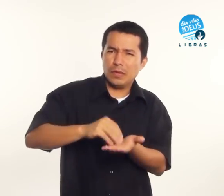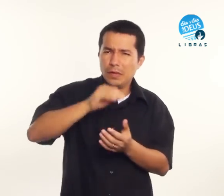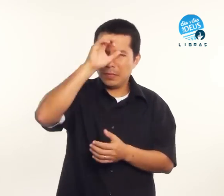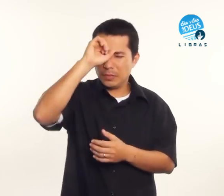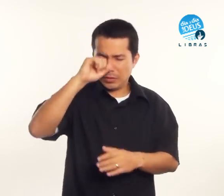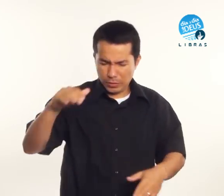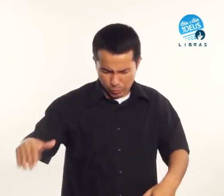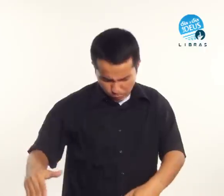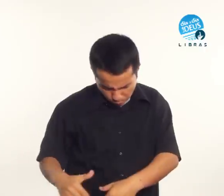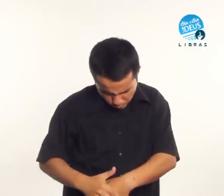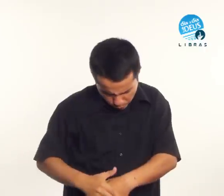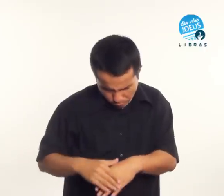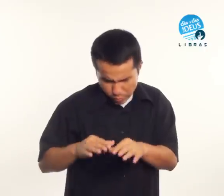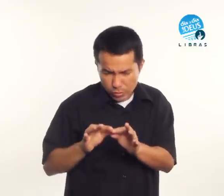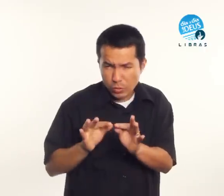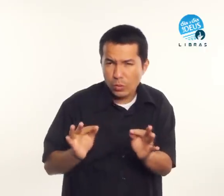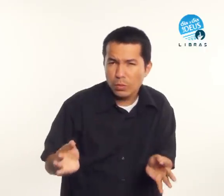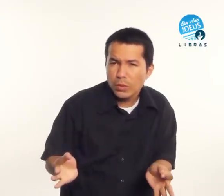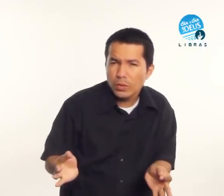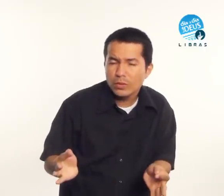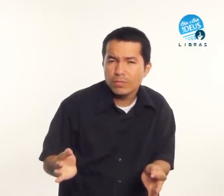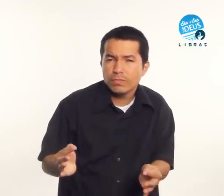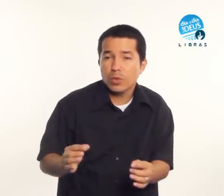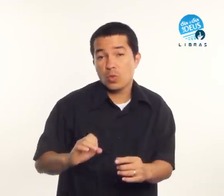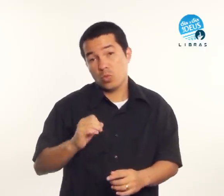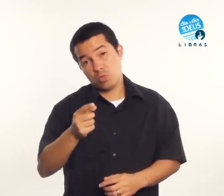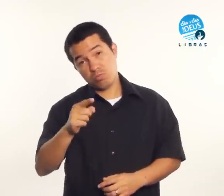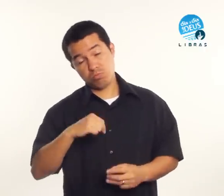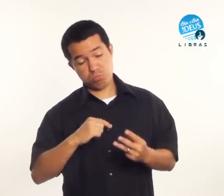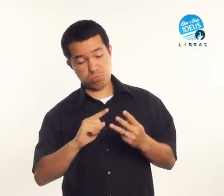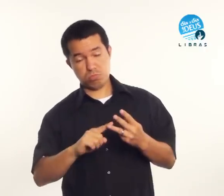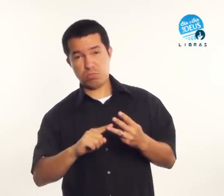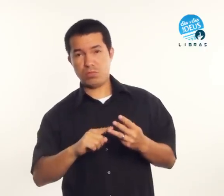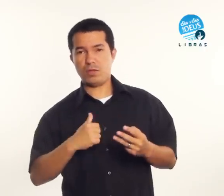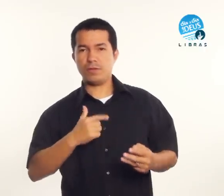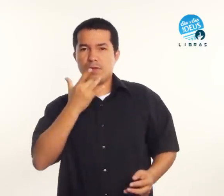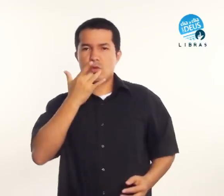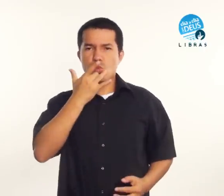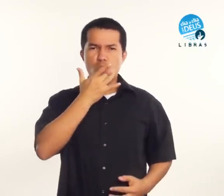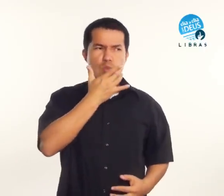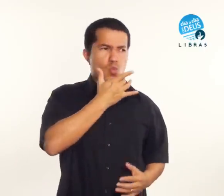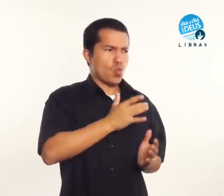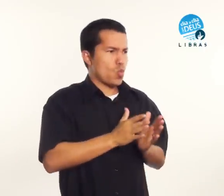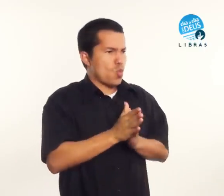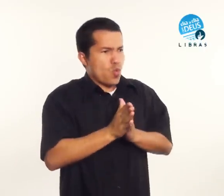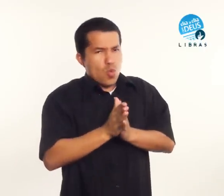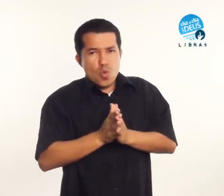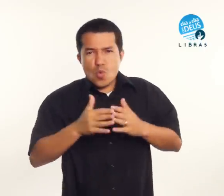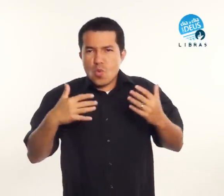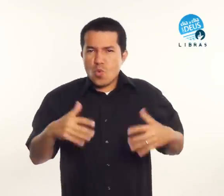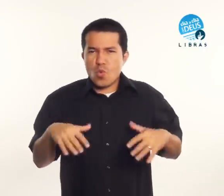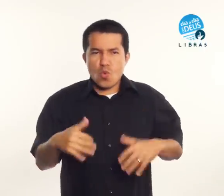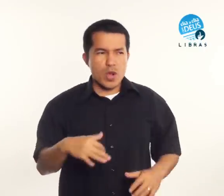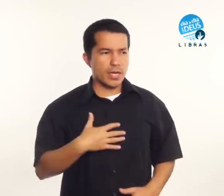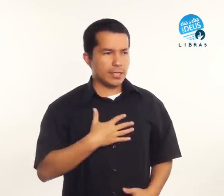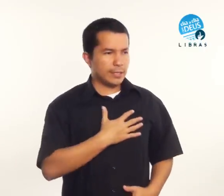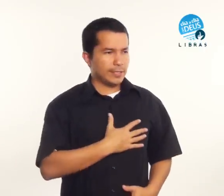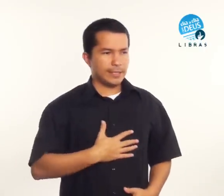humilde. Ou então o desejo de prazer, eu quero desfrutar, eu quero